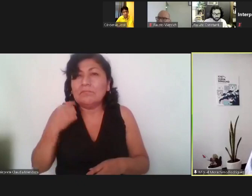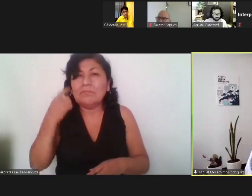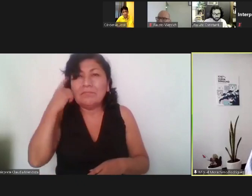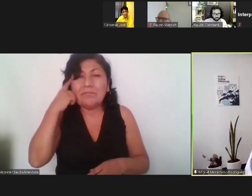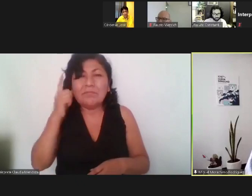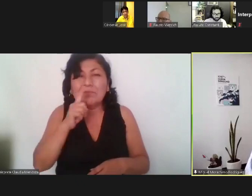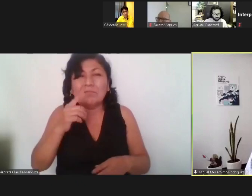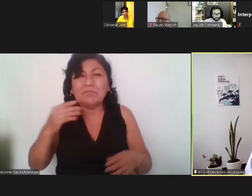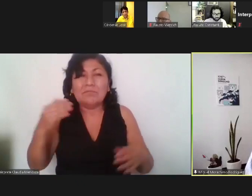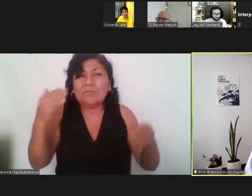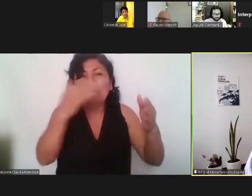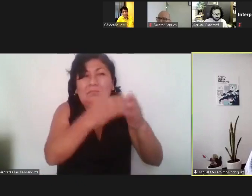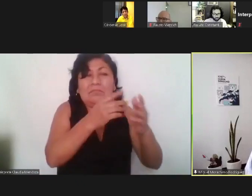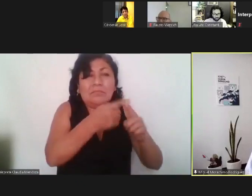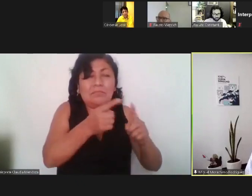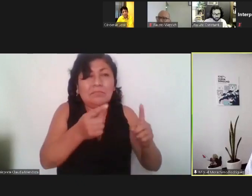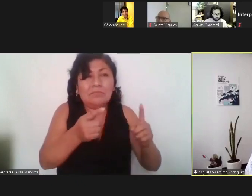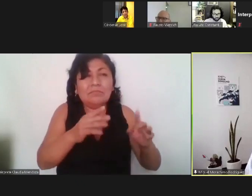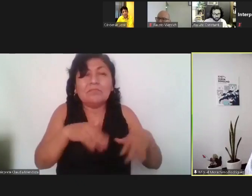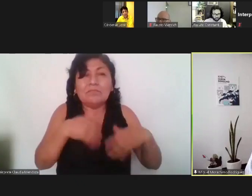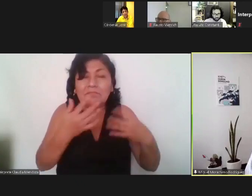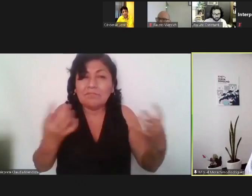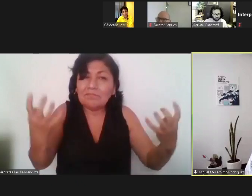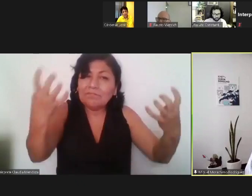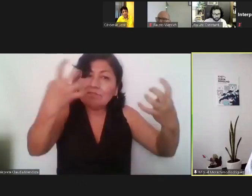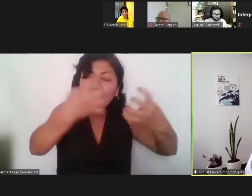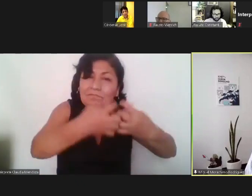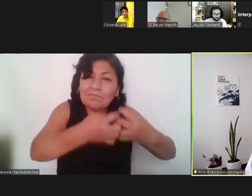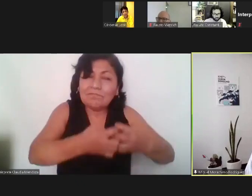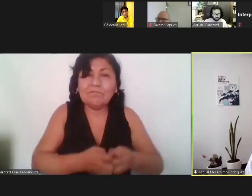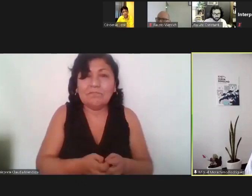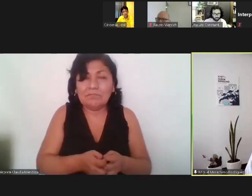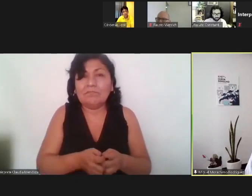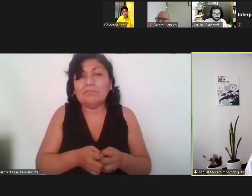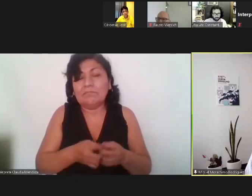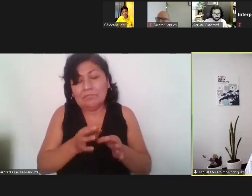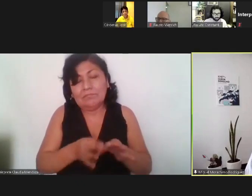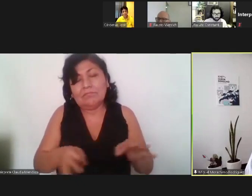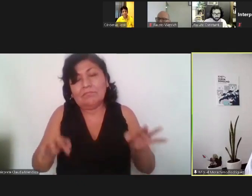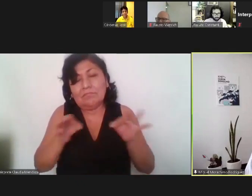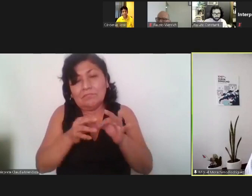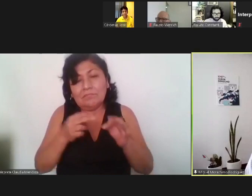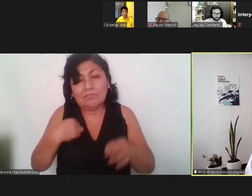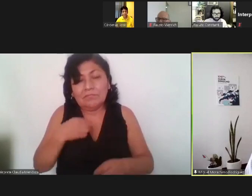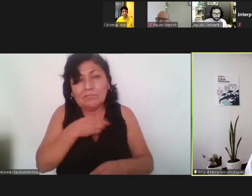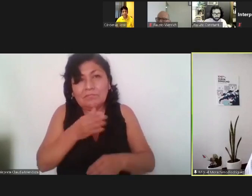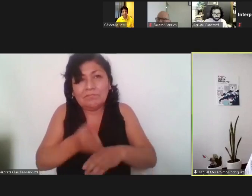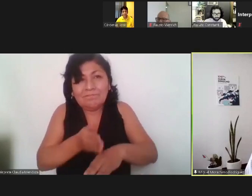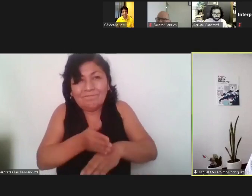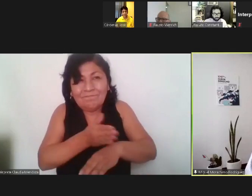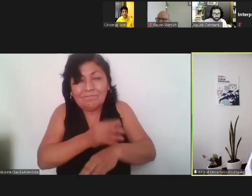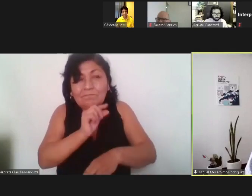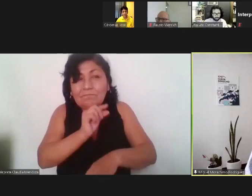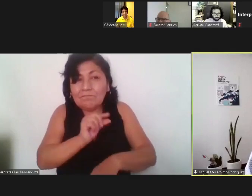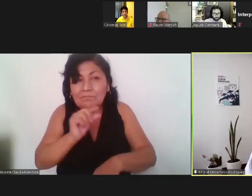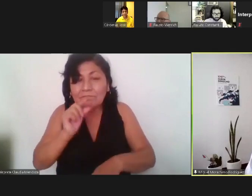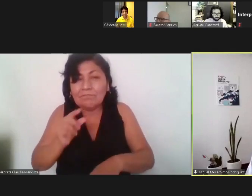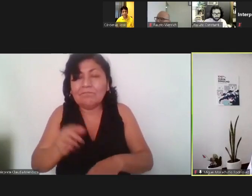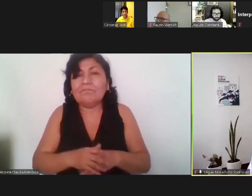enfrentados, pero como en cualquier caso, es necesario desarrollar una estrategia precisa para saber cómo